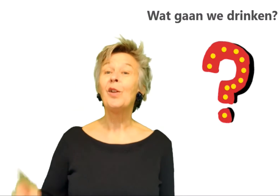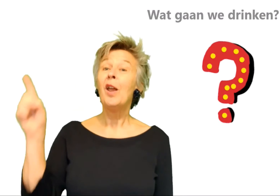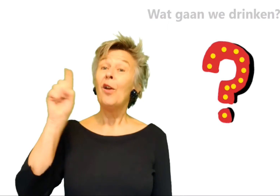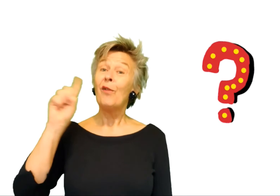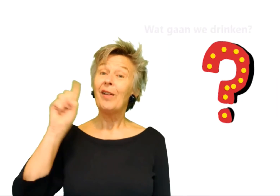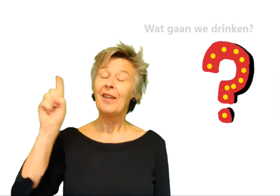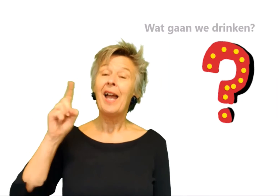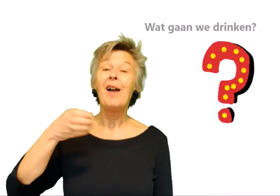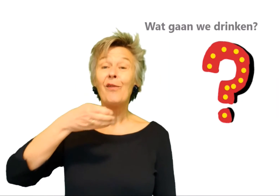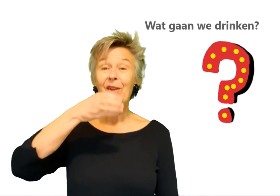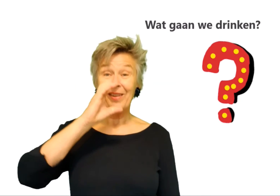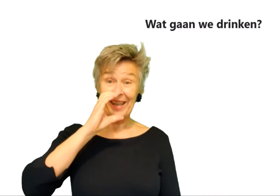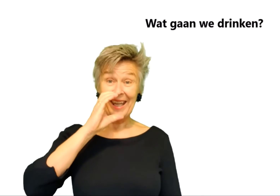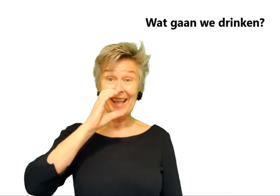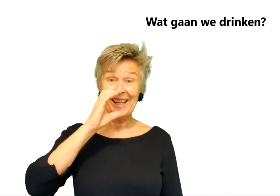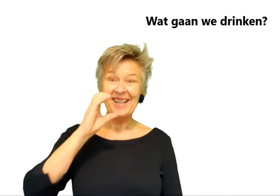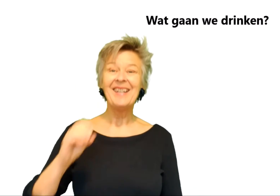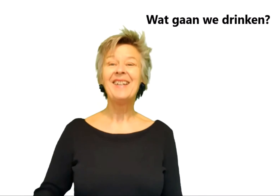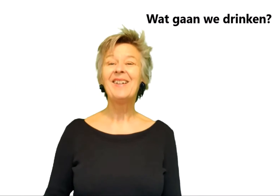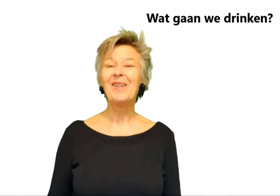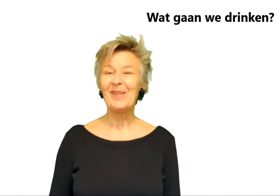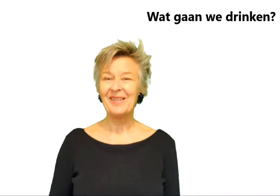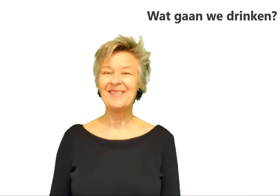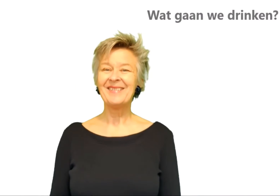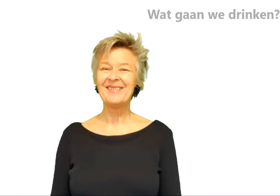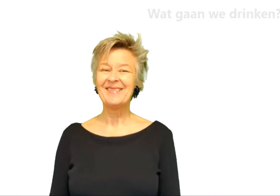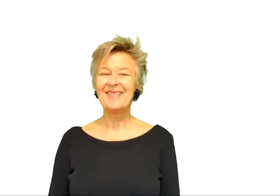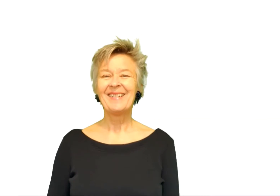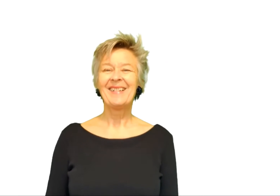drinken? Wat gaan we drinken?